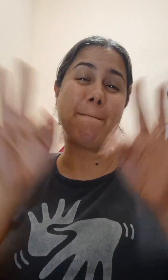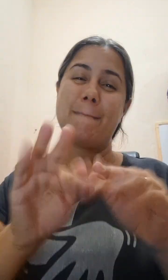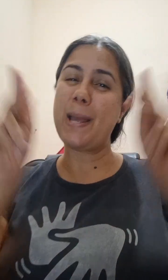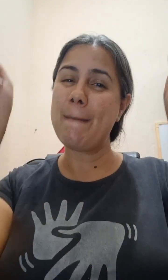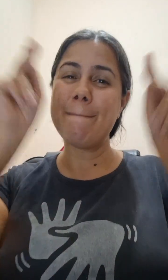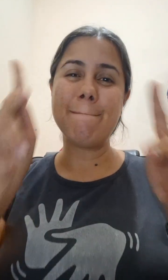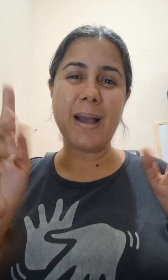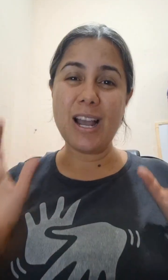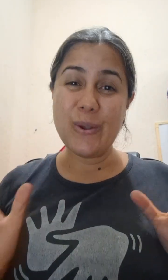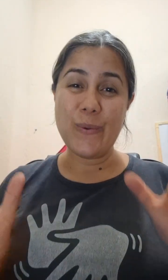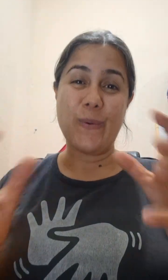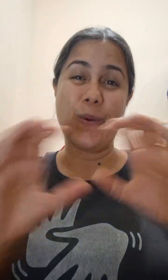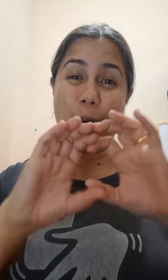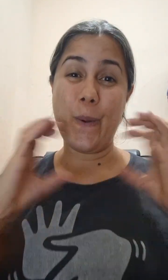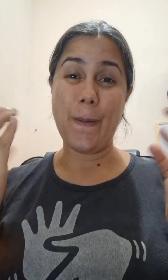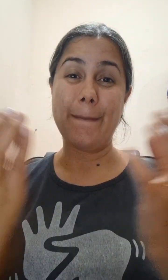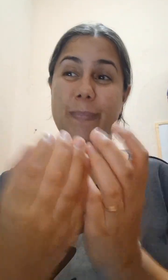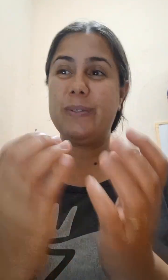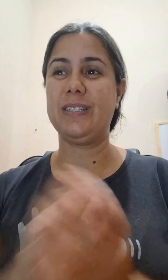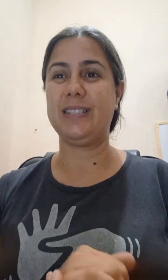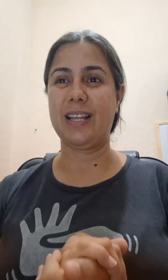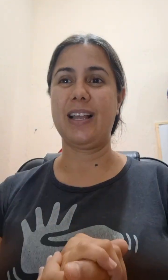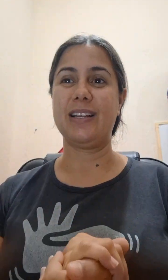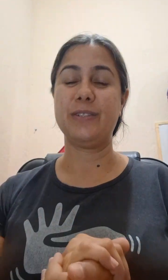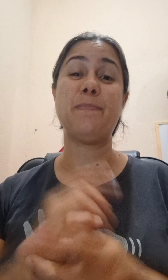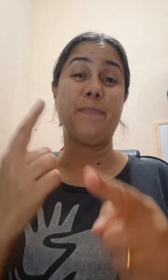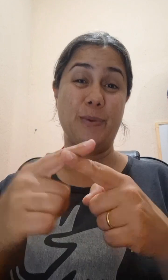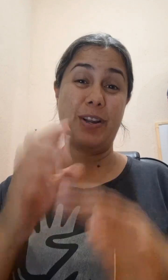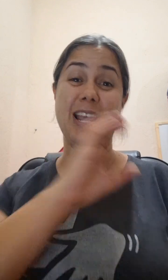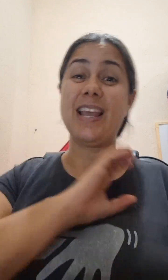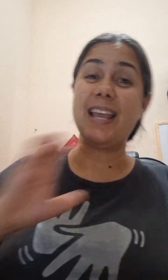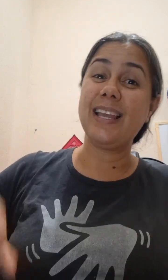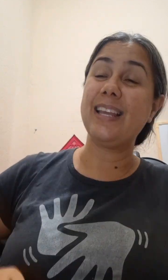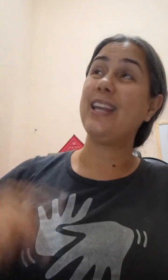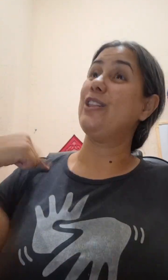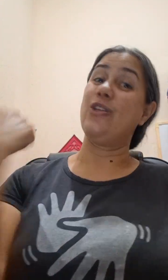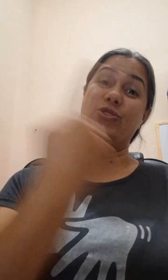comunidade, porque Cristo é o nosso exemplo de perdão.